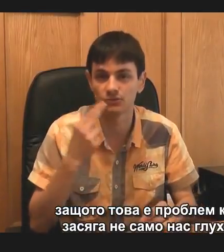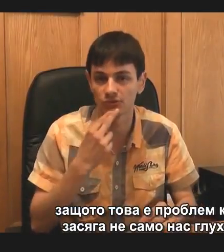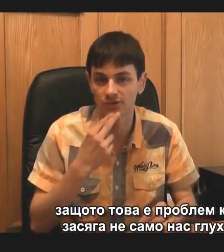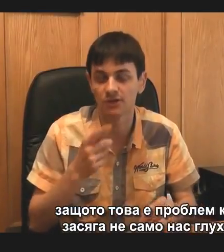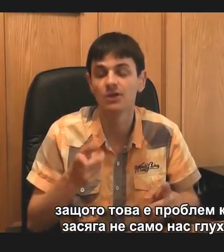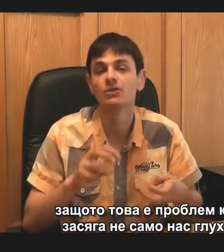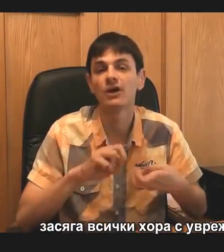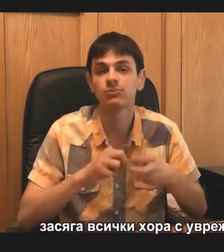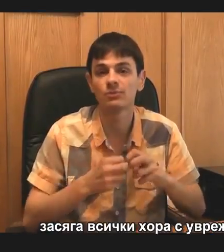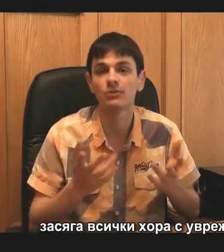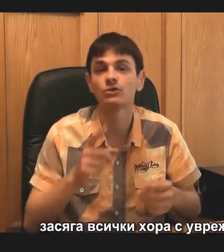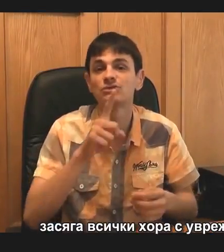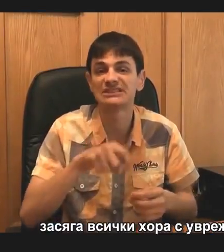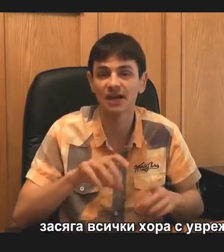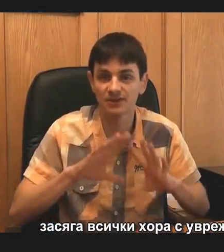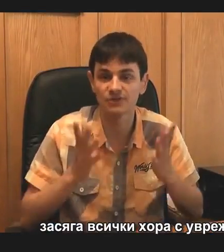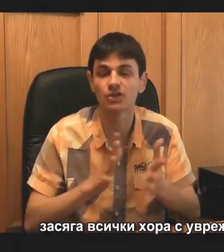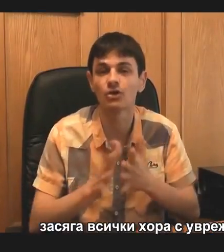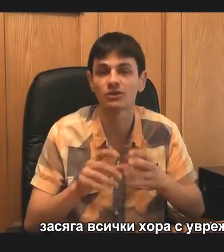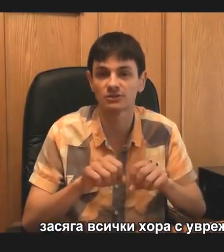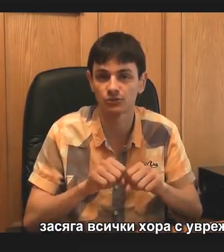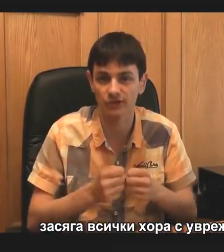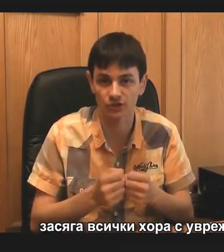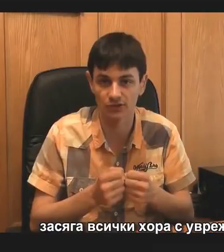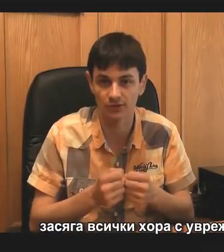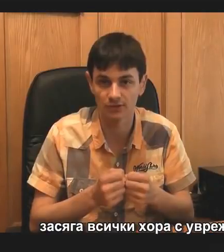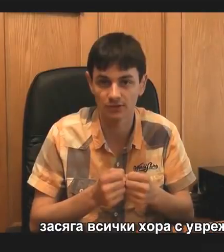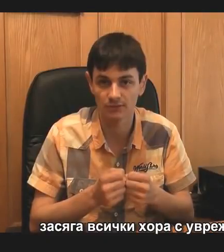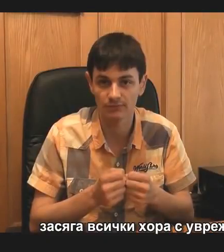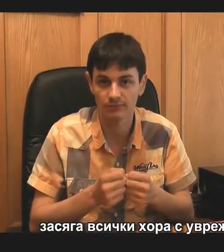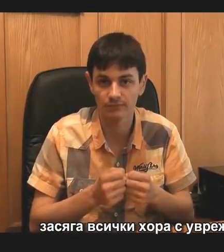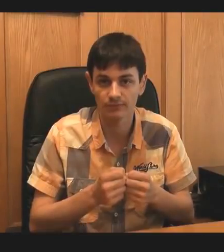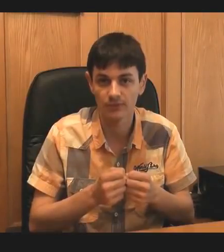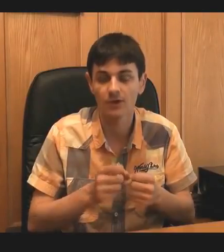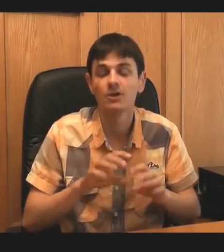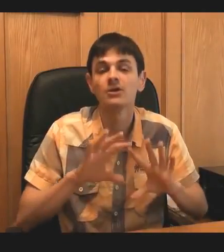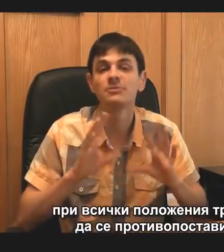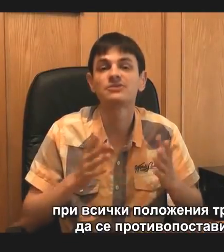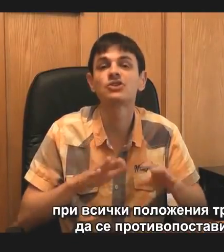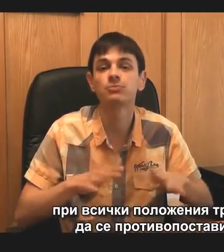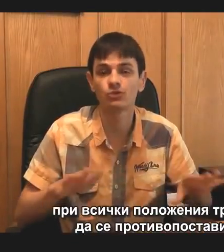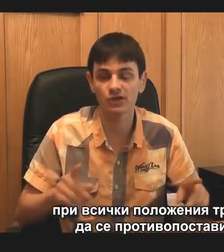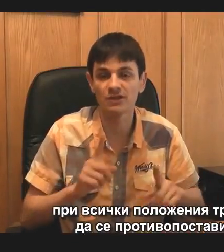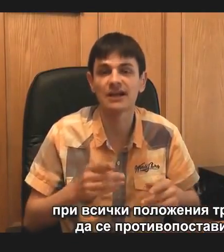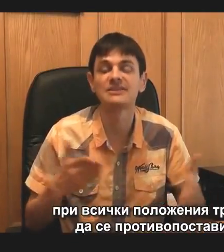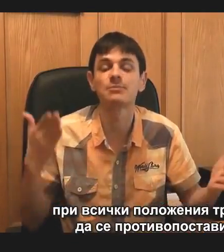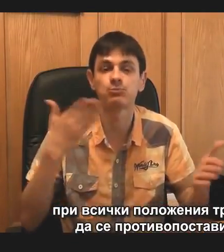глухите, това е проблем, който засяга всички хора с увреждения. При всички положения трябва да се